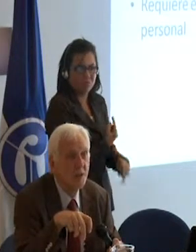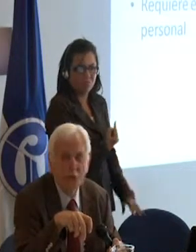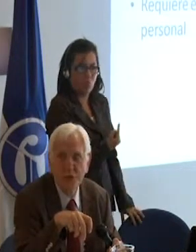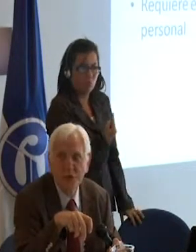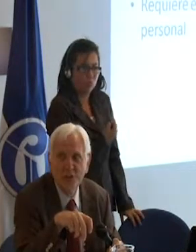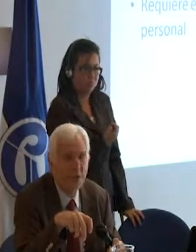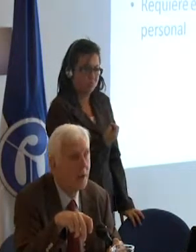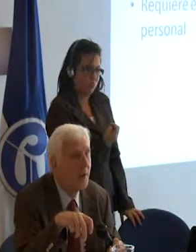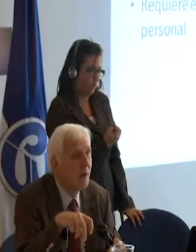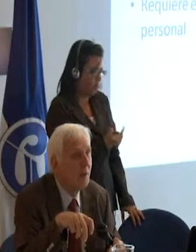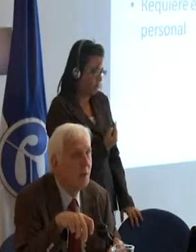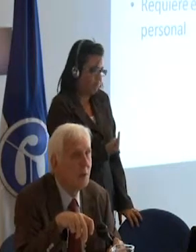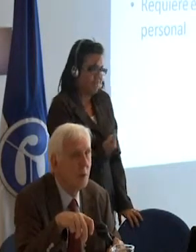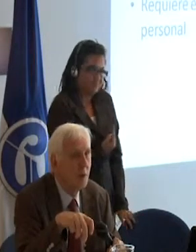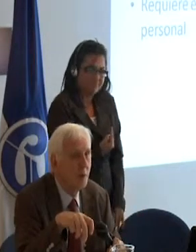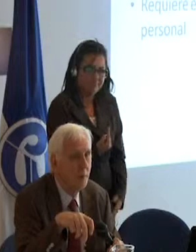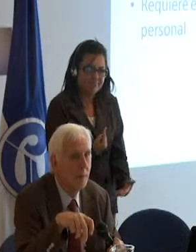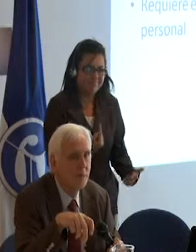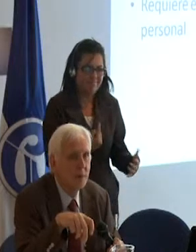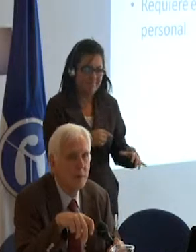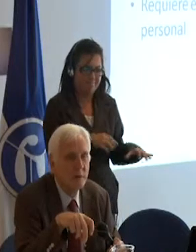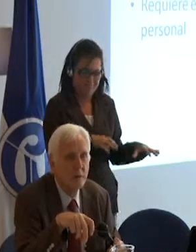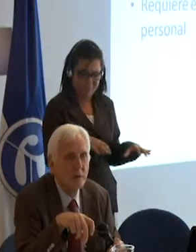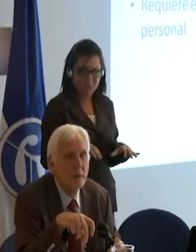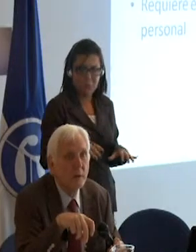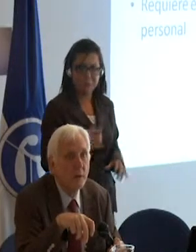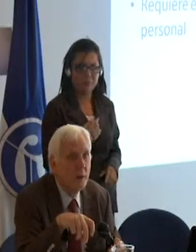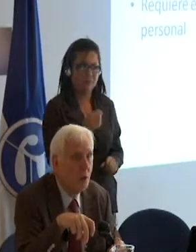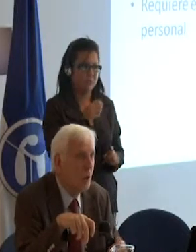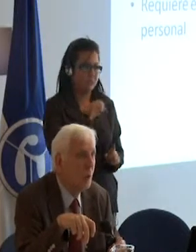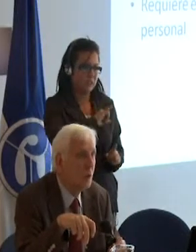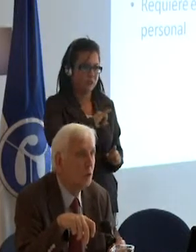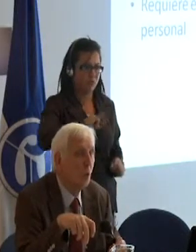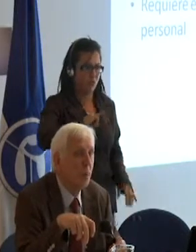solos. Vemos que actúan individualmente,